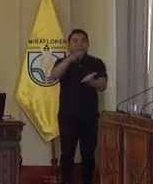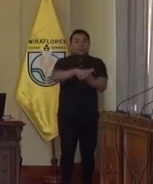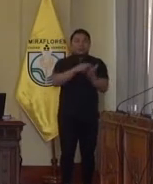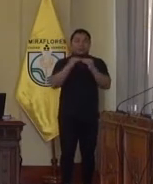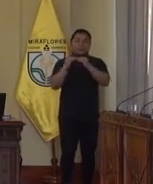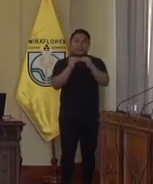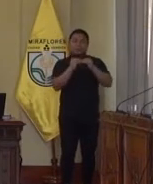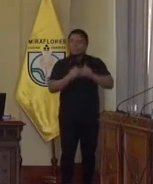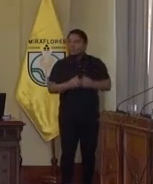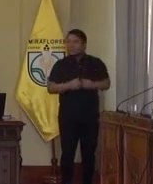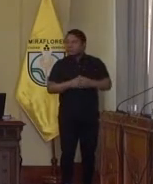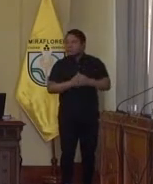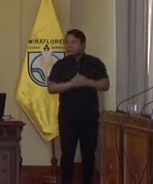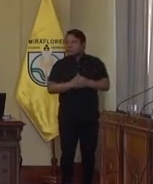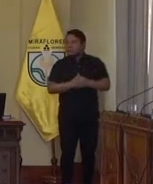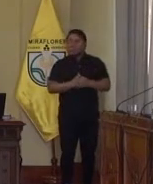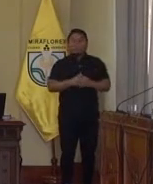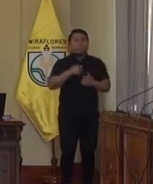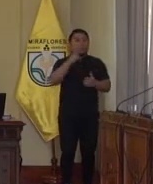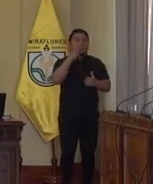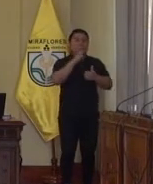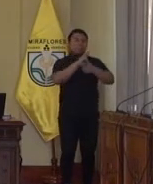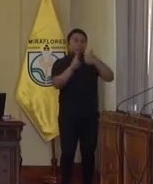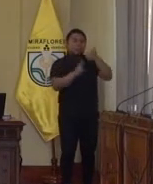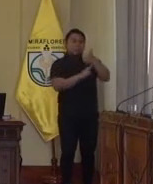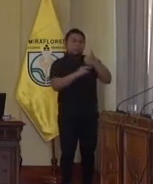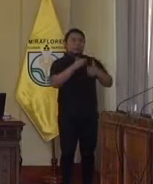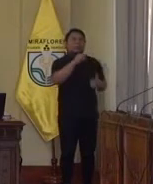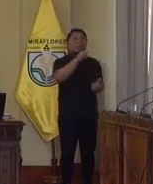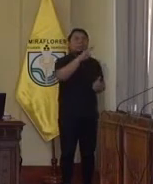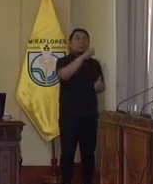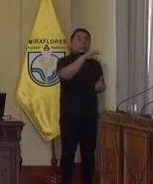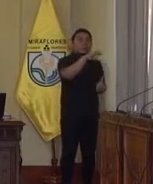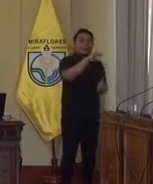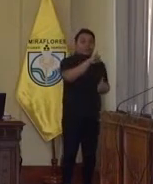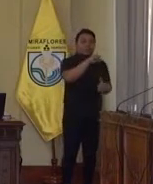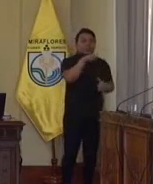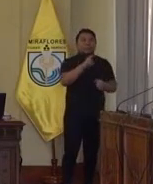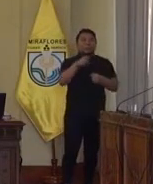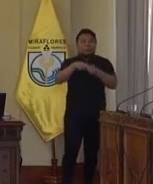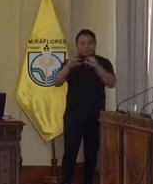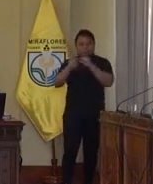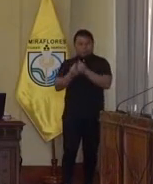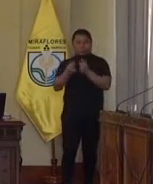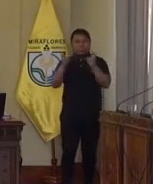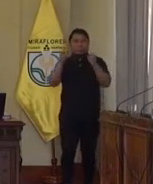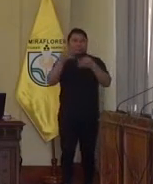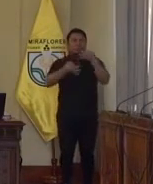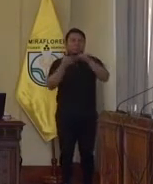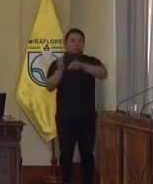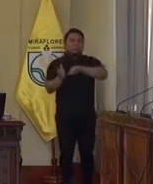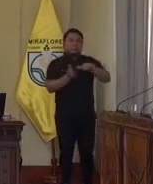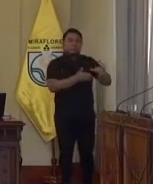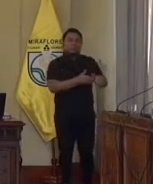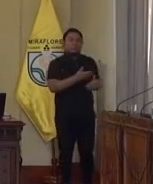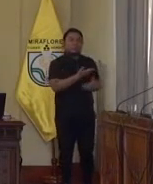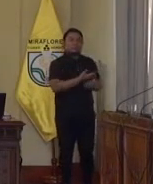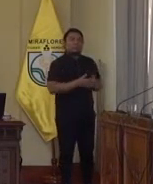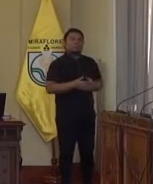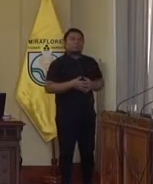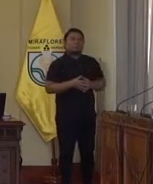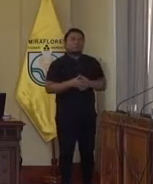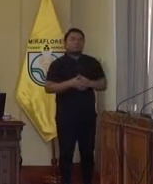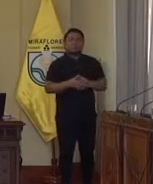Aprobado por unanimidad, el regidor Urmendi de la Fuente queda incorporado a la Comisión de Asuntos Jurídicos. Seguimos, señora